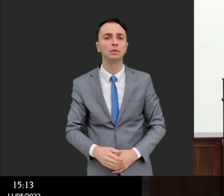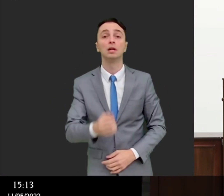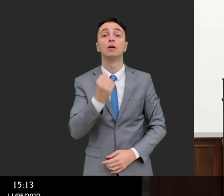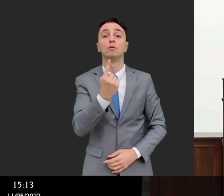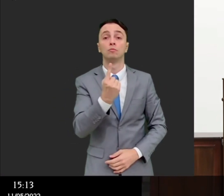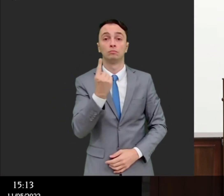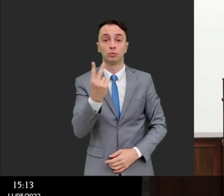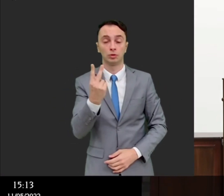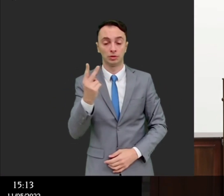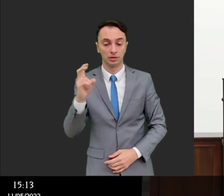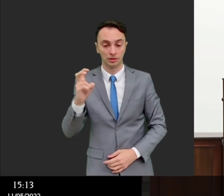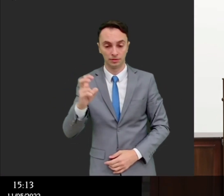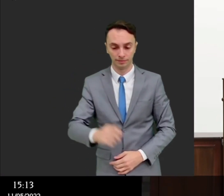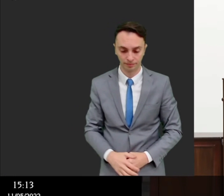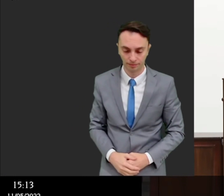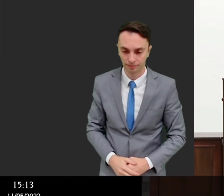1, 2, 5. 125.